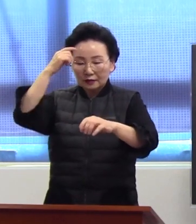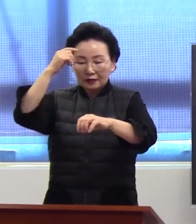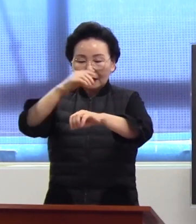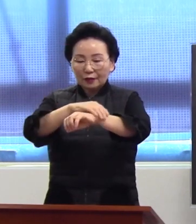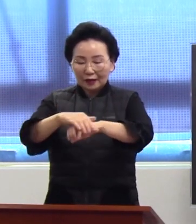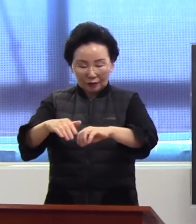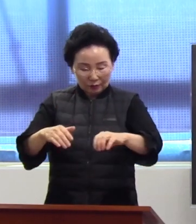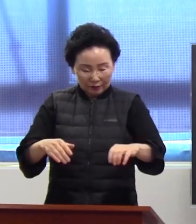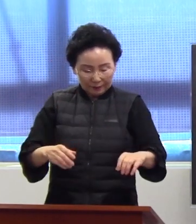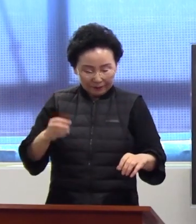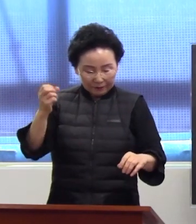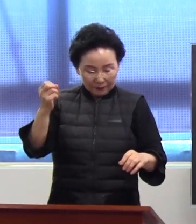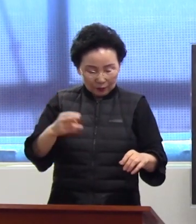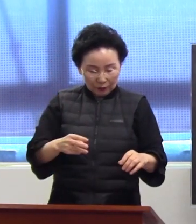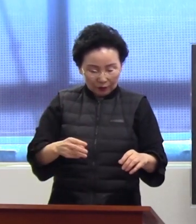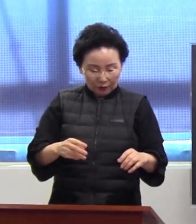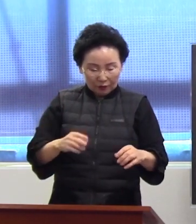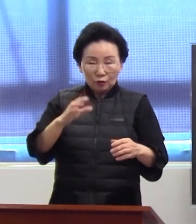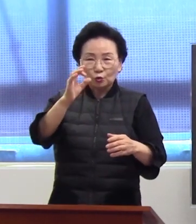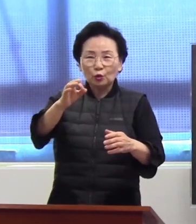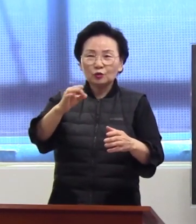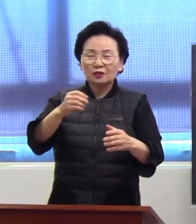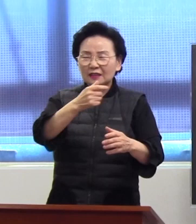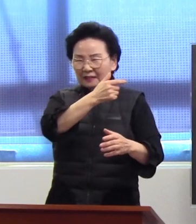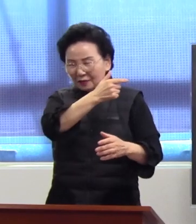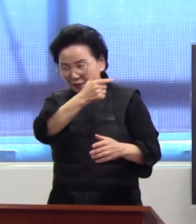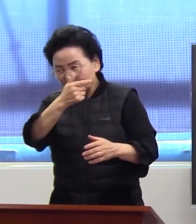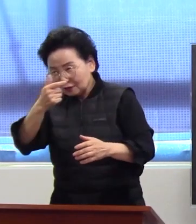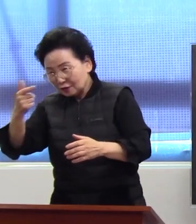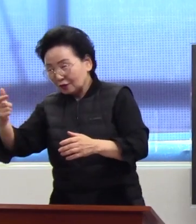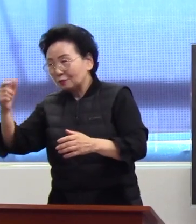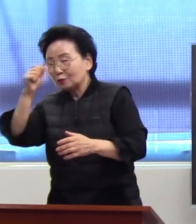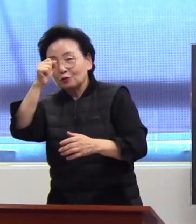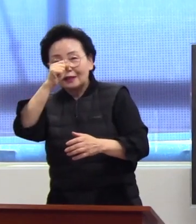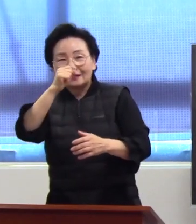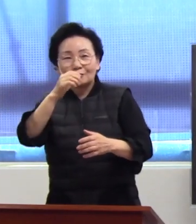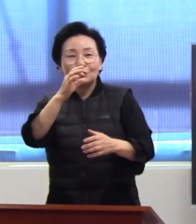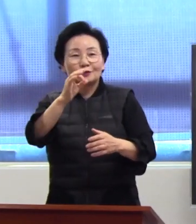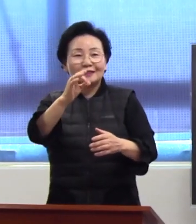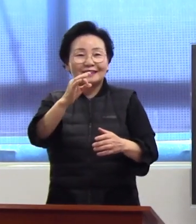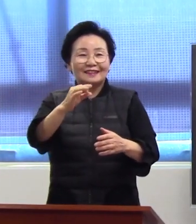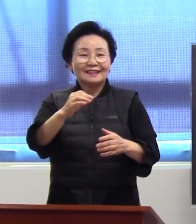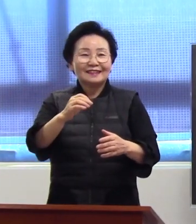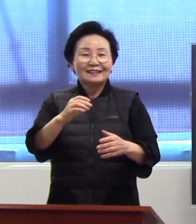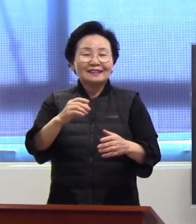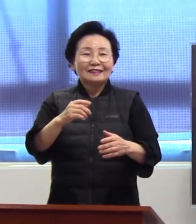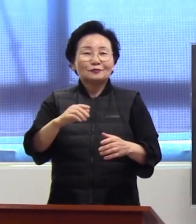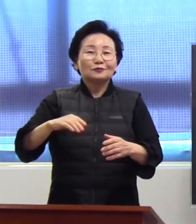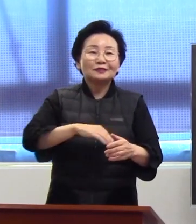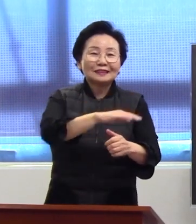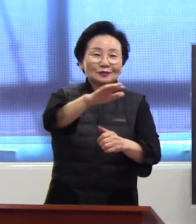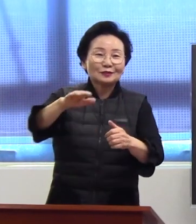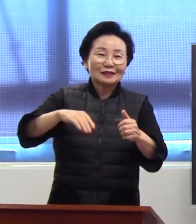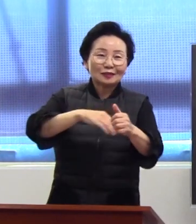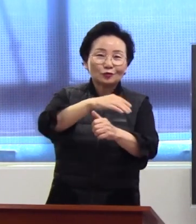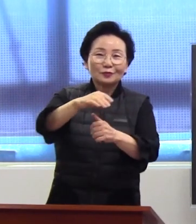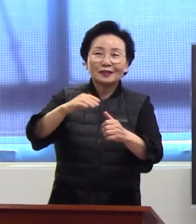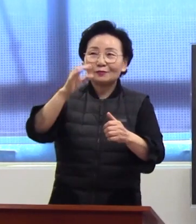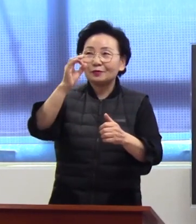그 계획하고 또 돈을 너무 좋아한대. 돈을. 우리도 이렇게 주변에